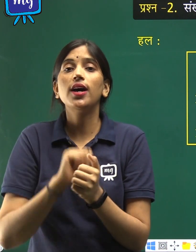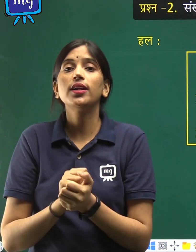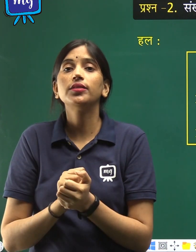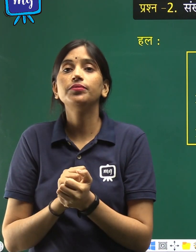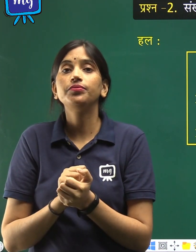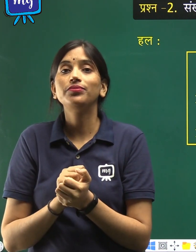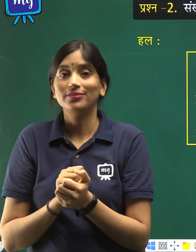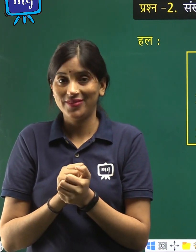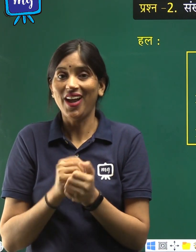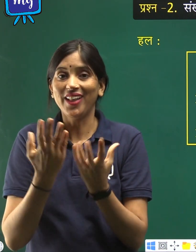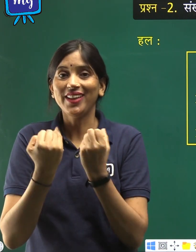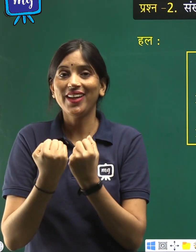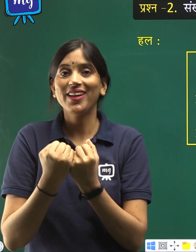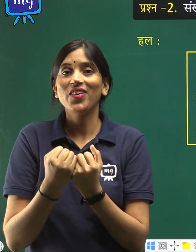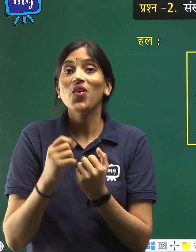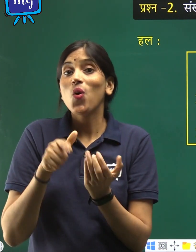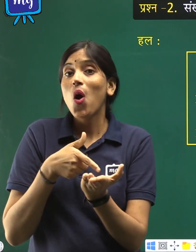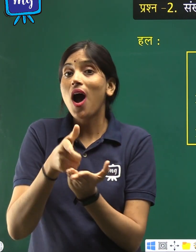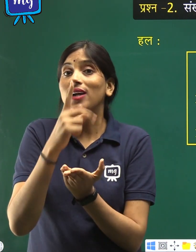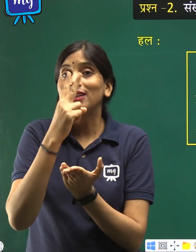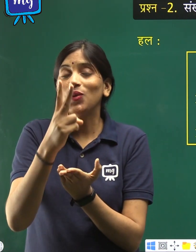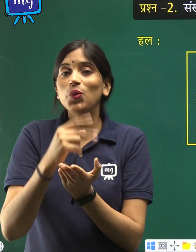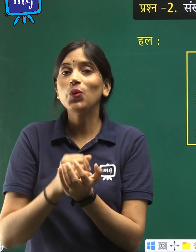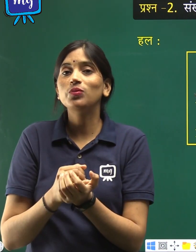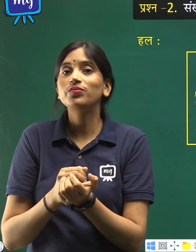4 आते हैं ना। आगे देखो